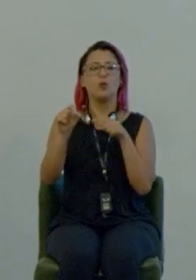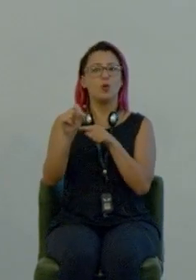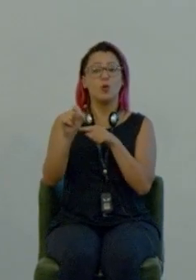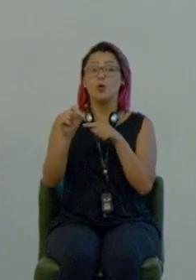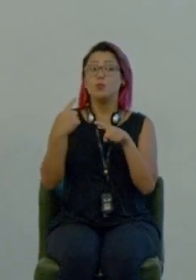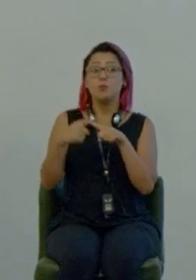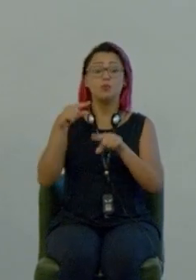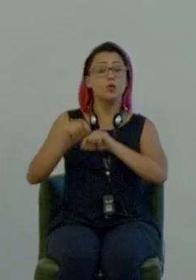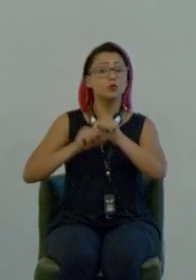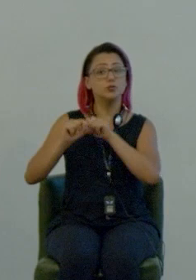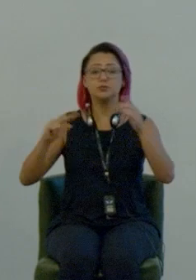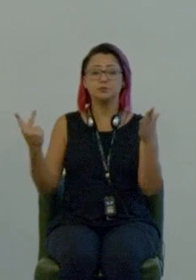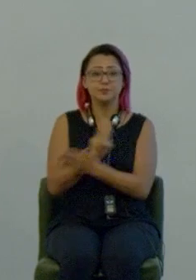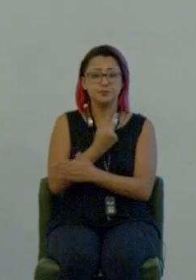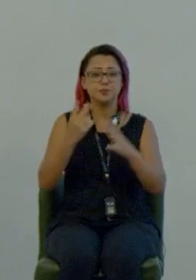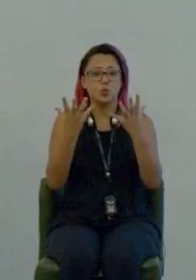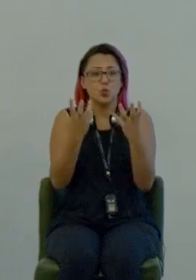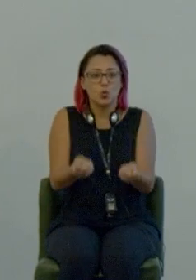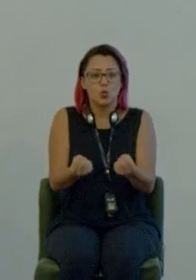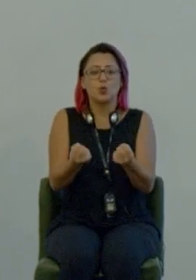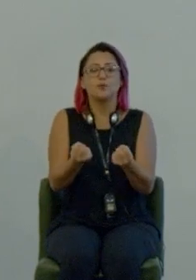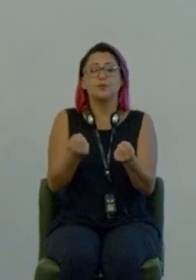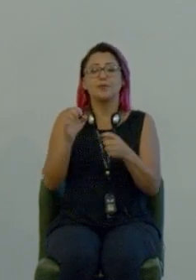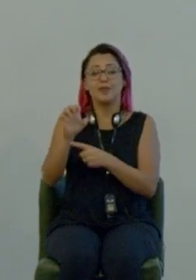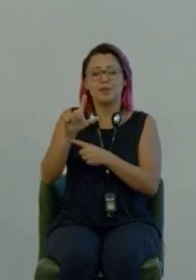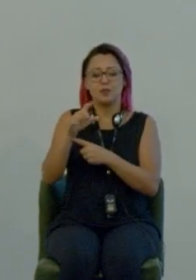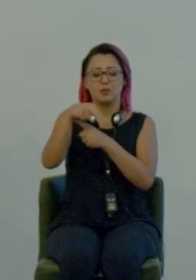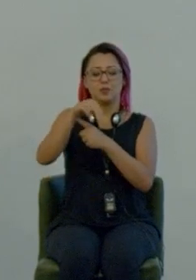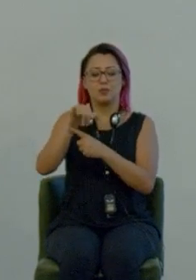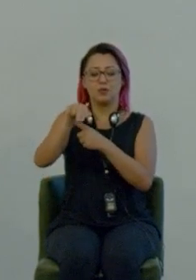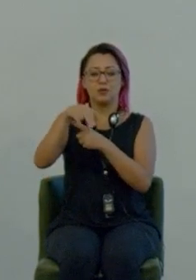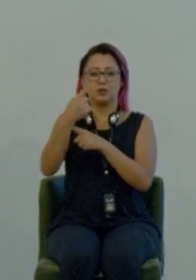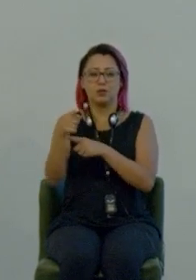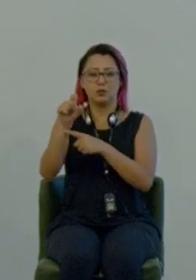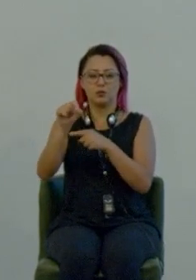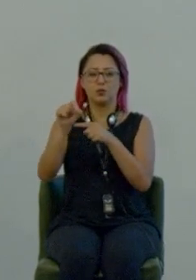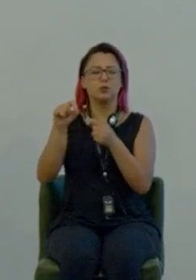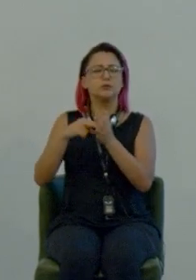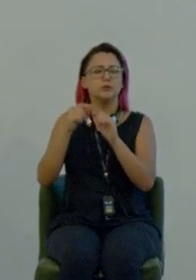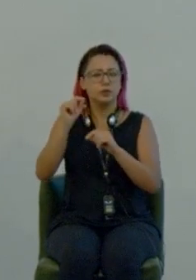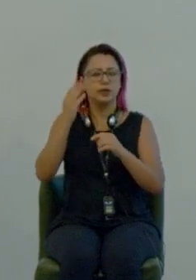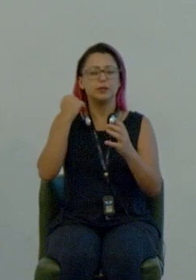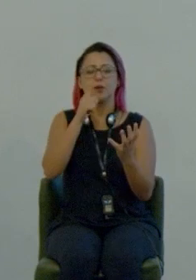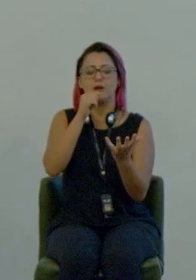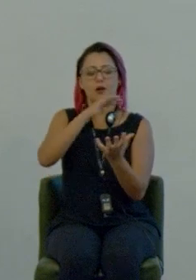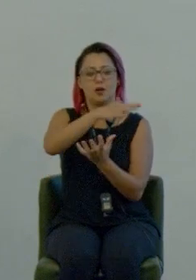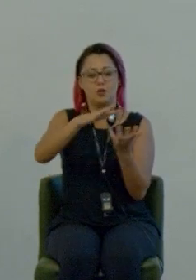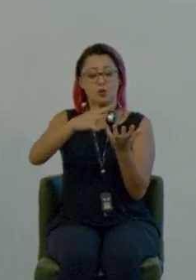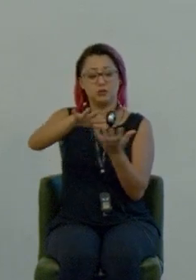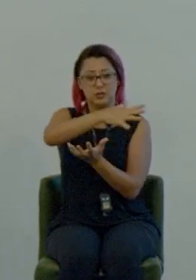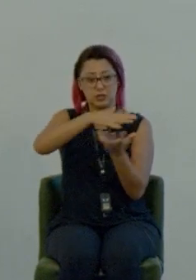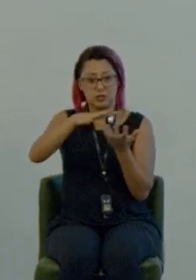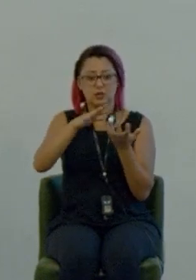de mudança climática que está acontecendo nos últimos tempos, né? O El Niño, o que que é? É o aquecimento das águas aqui no Oceano Pacífico. Mas o